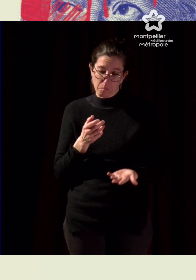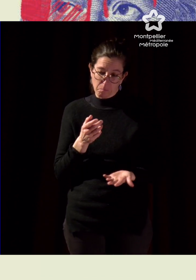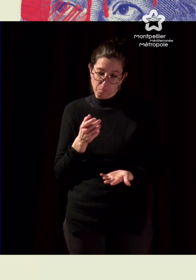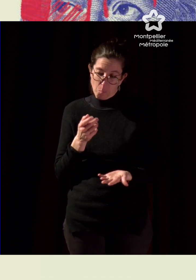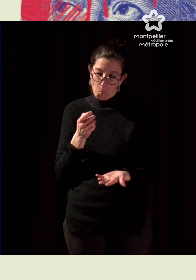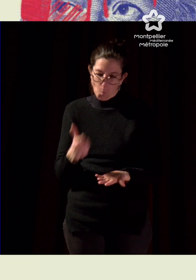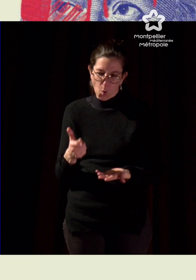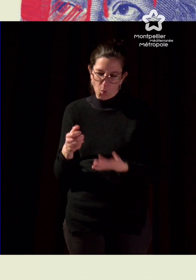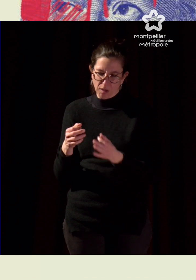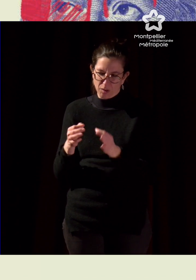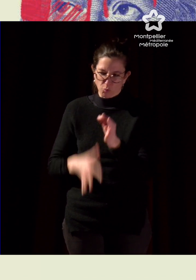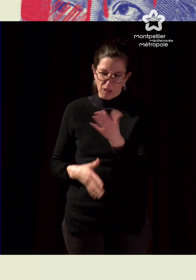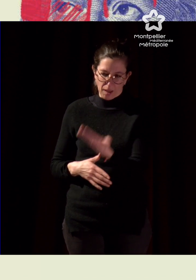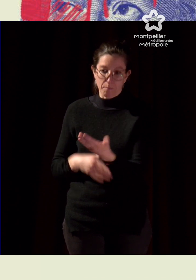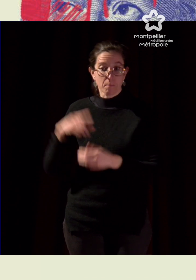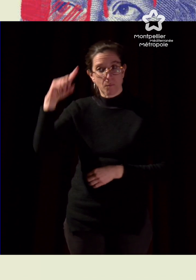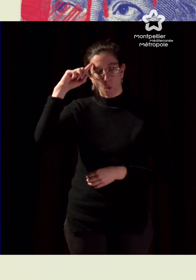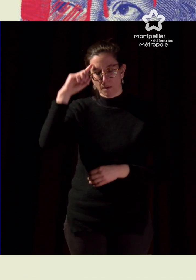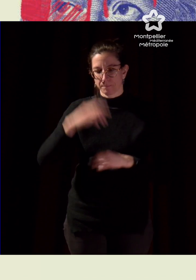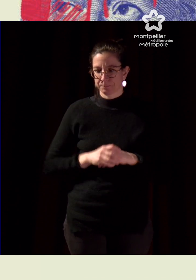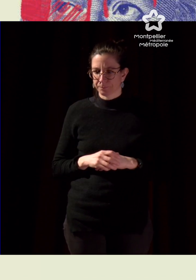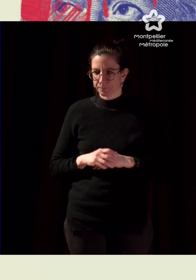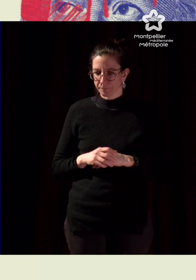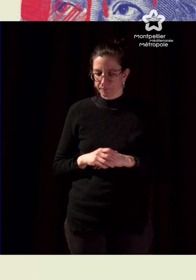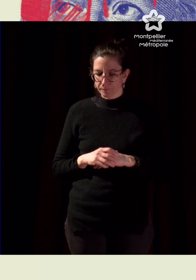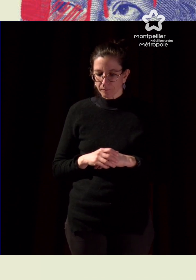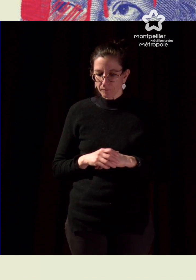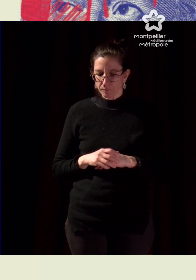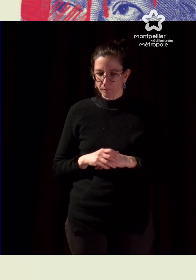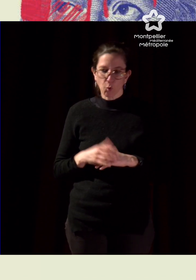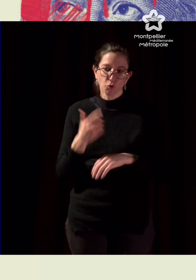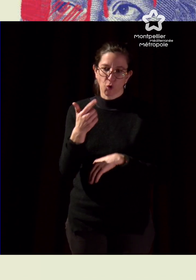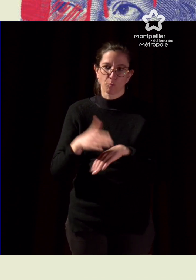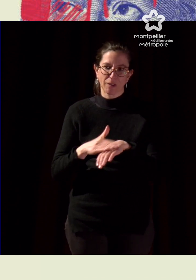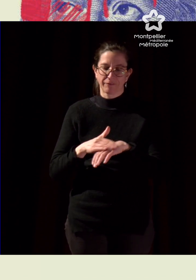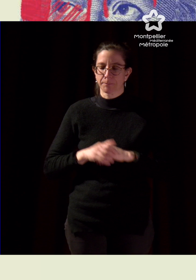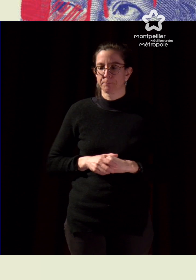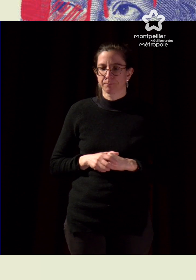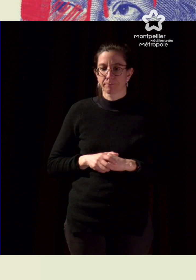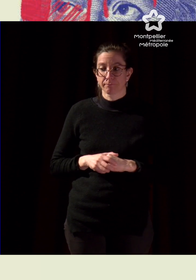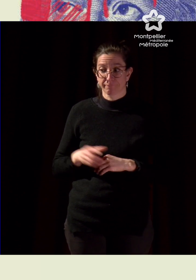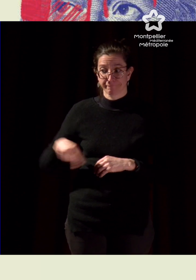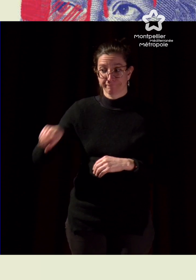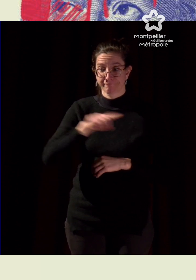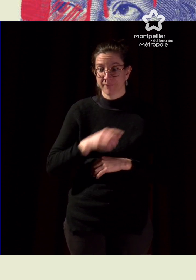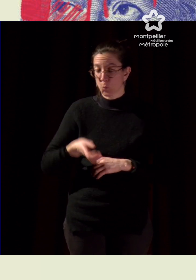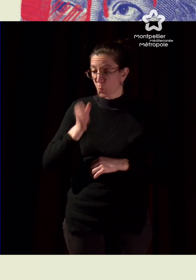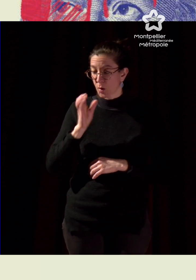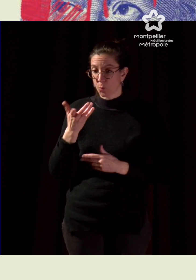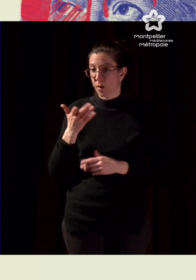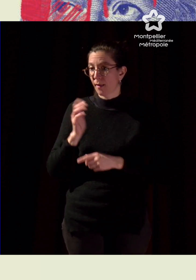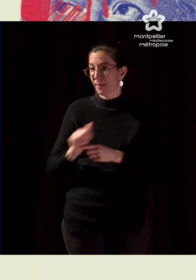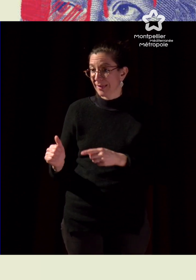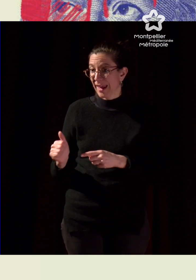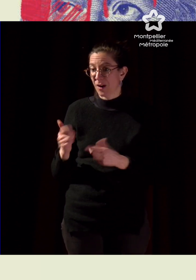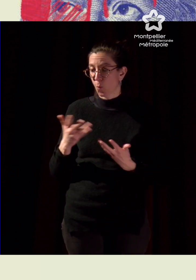manières d'expliquer ça. Premièrement, ils consommeraient du lait très vite fermenté. C'est-à-dire que